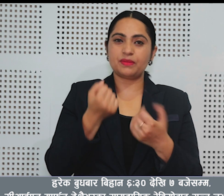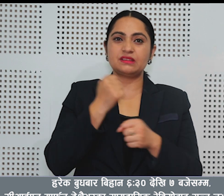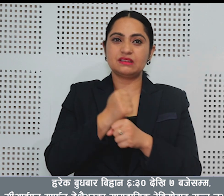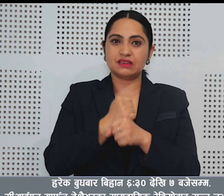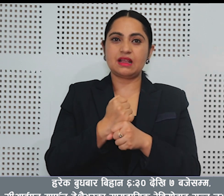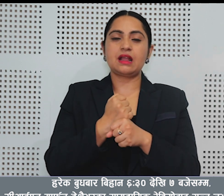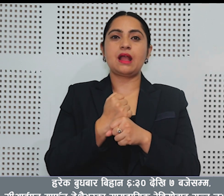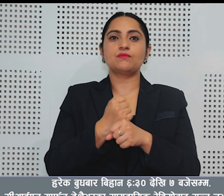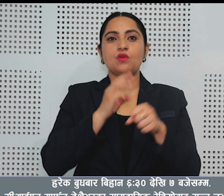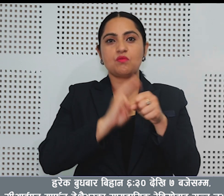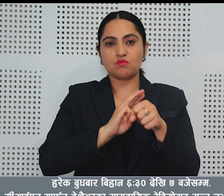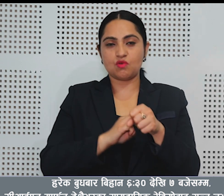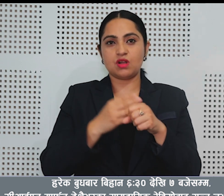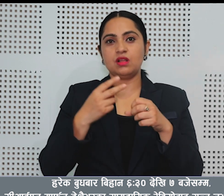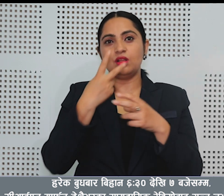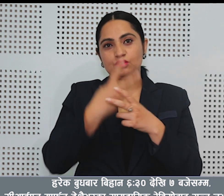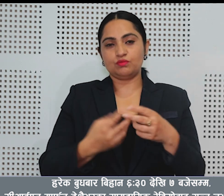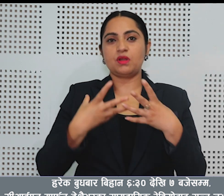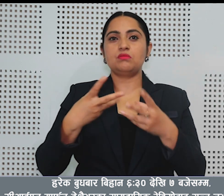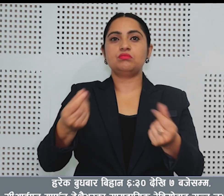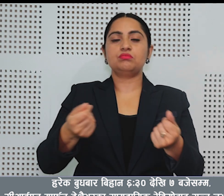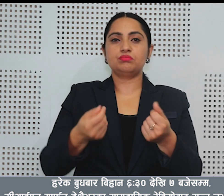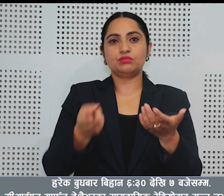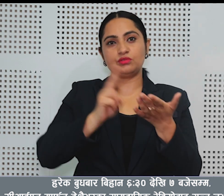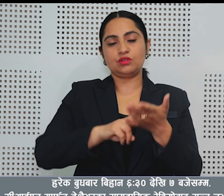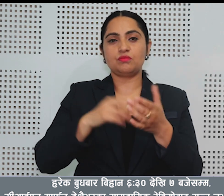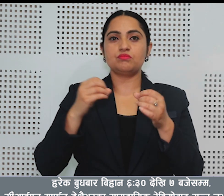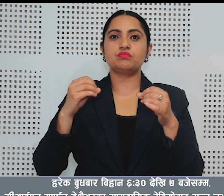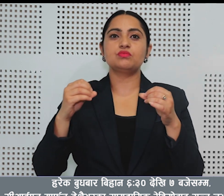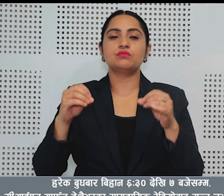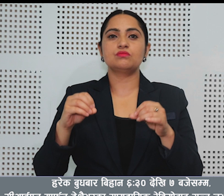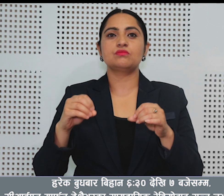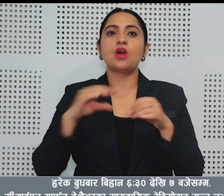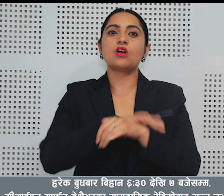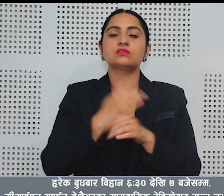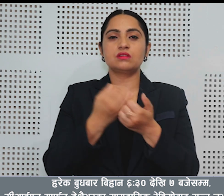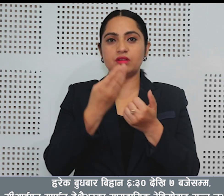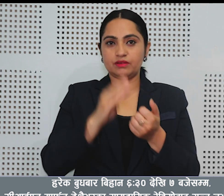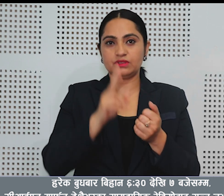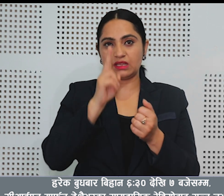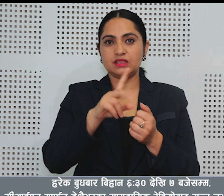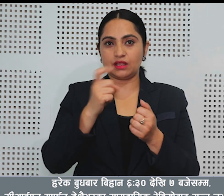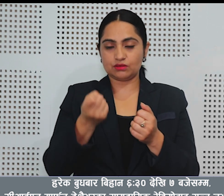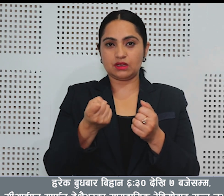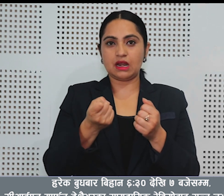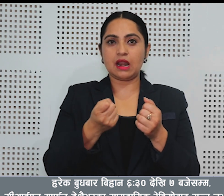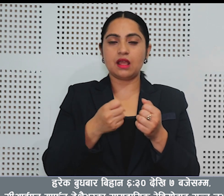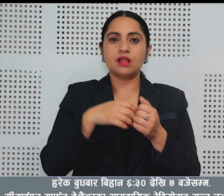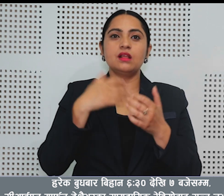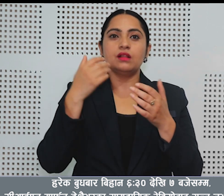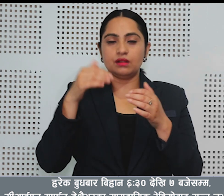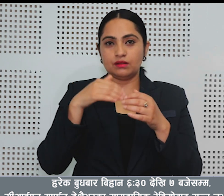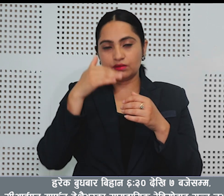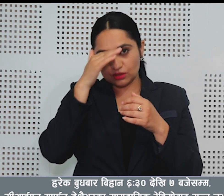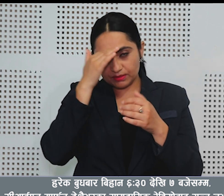रोजगारीका अवसरहरू दुवै गुमाएर अझ बढी प्रभावित हुने गर्दछन्। यसका लागि विपद नै हुन नदिन अथवा विपदबाट हुने